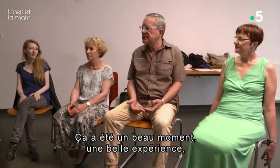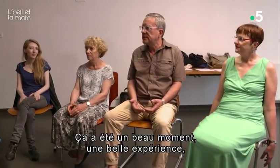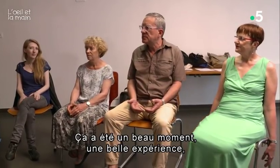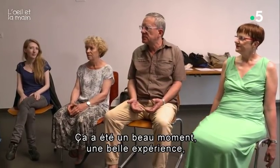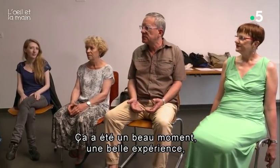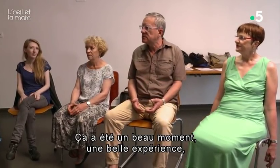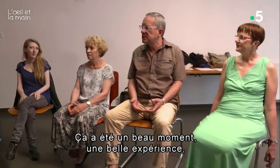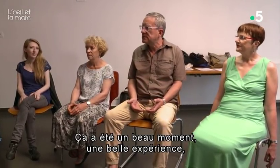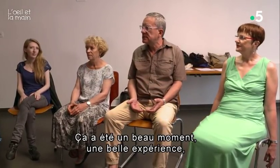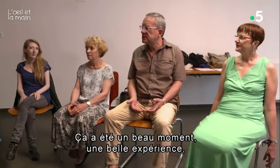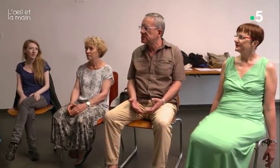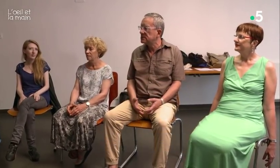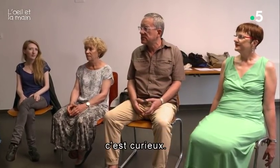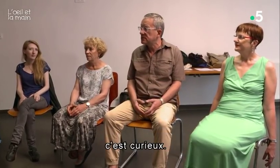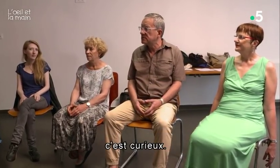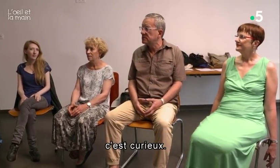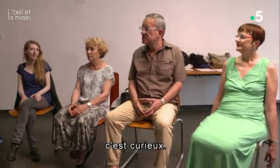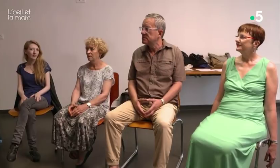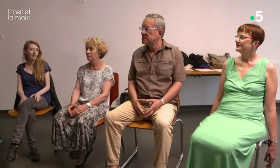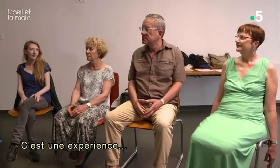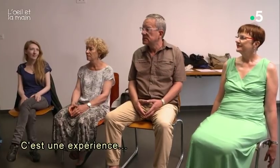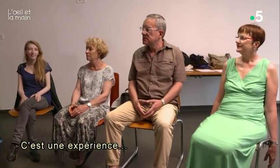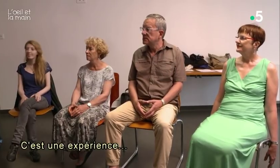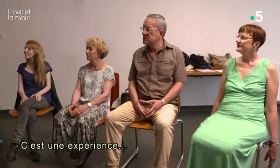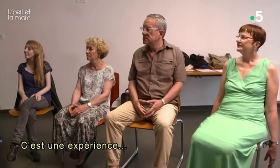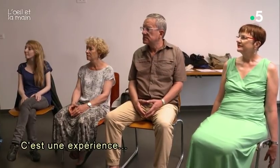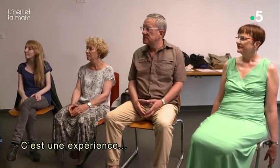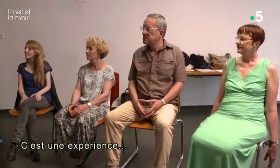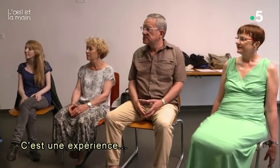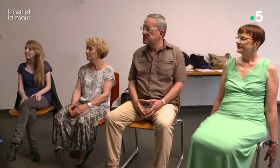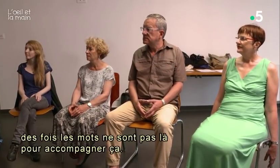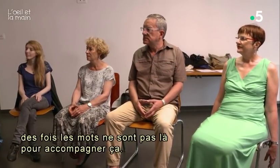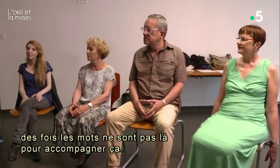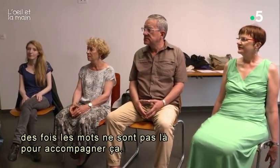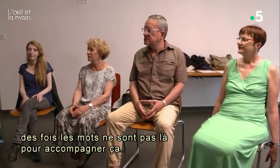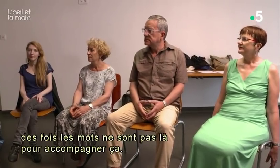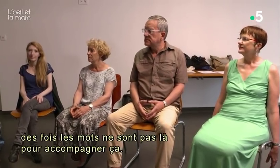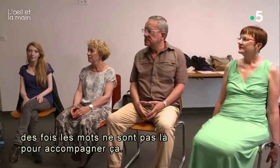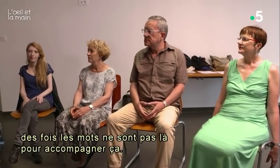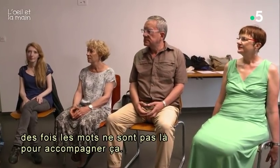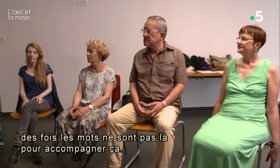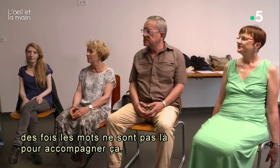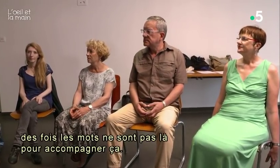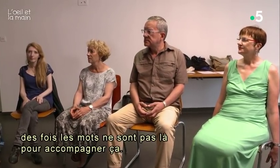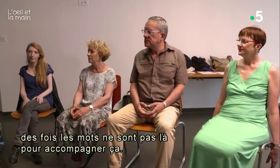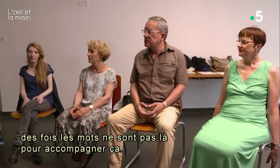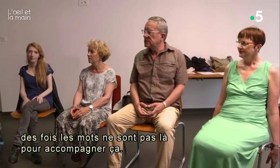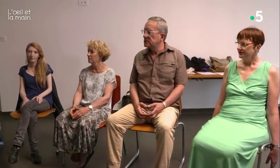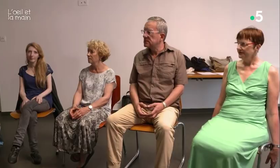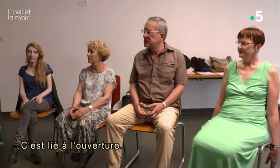un beau moment, une belle expérience. C'est curieux. C'est une expérience, voilà. Des fois, les mots ne sont pas là pour accompagner ça. C'est